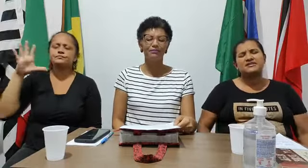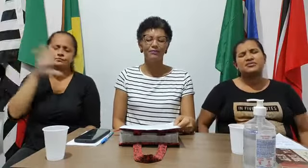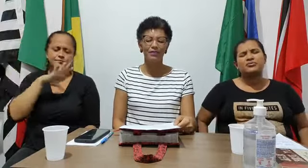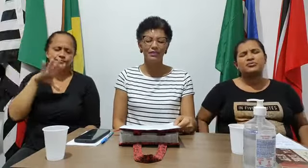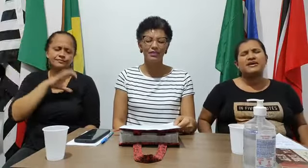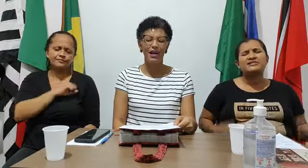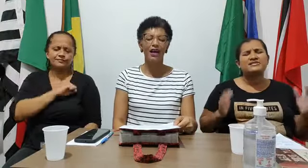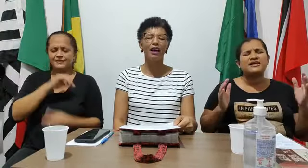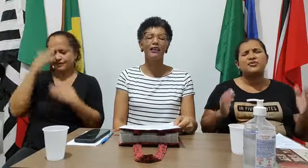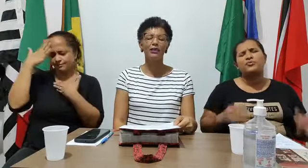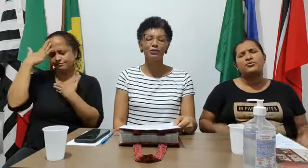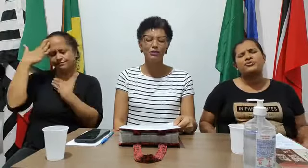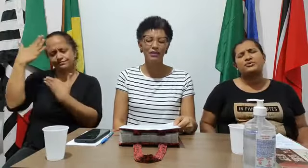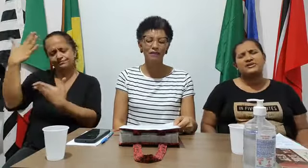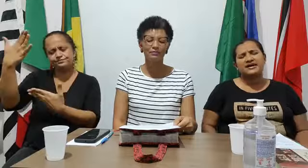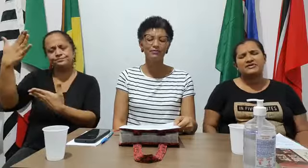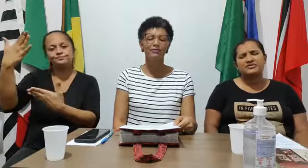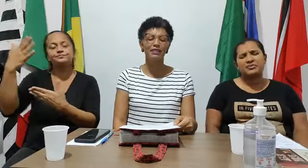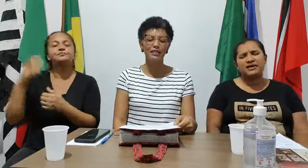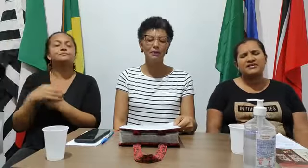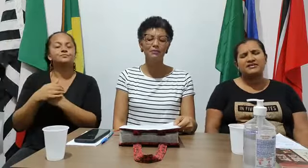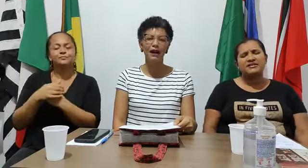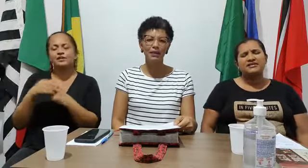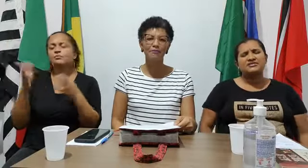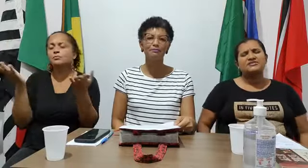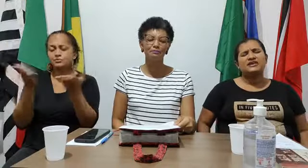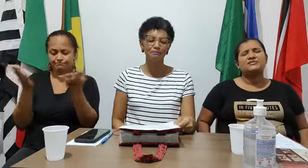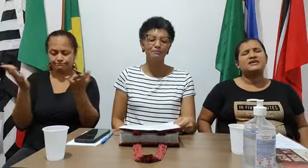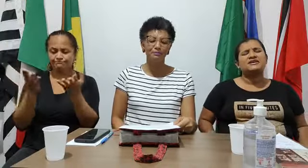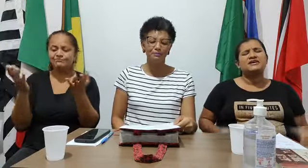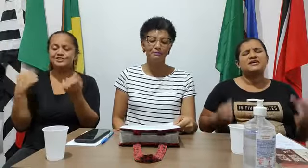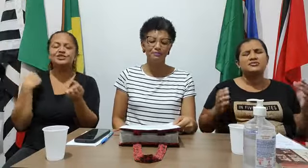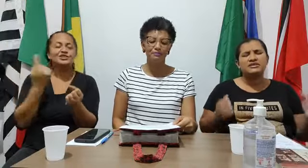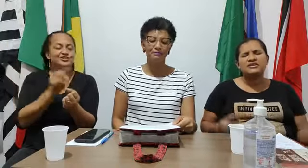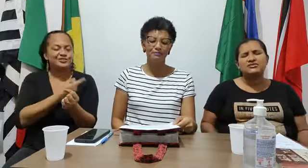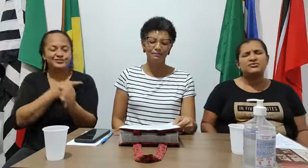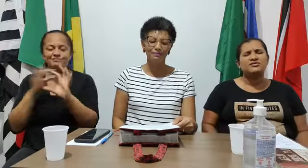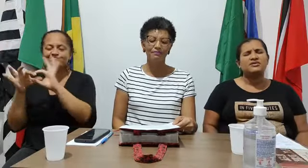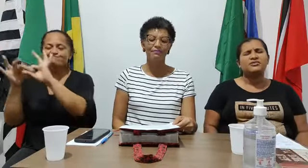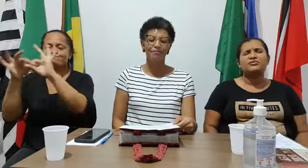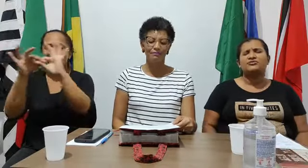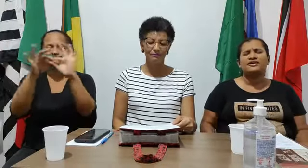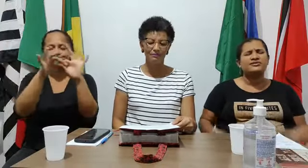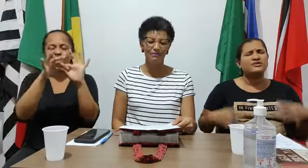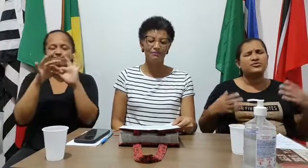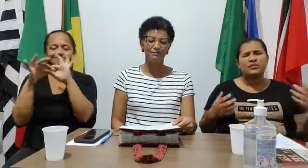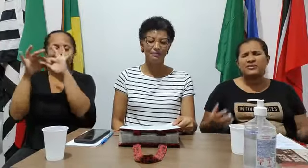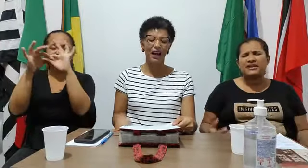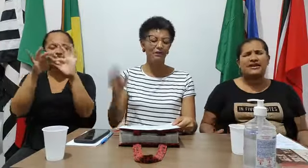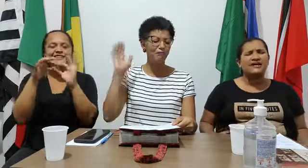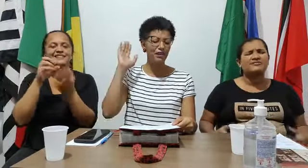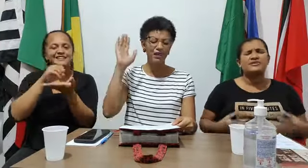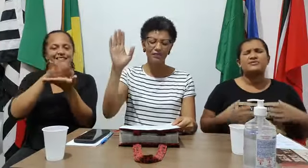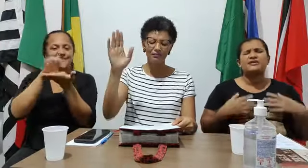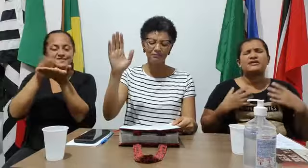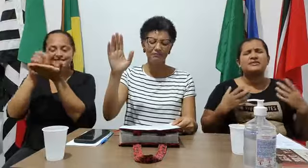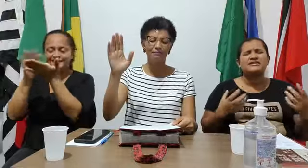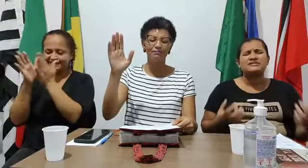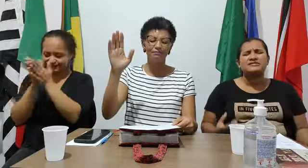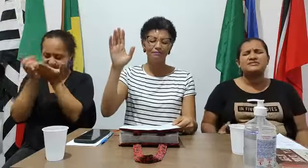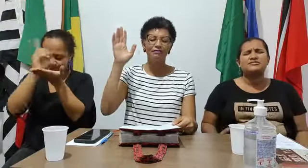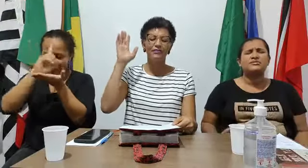agradecer, Senhor, por mais essa Aleluia. oportunidade, Pai. Sim, Pai. De estarmos aqui reunidos, Senhor, falando da Tua palavra, Amém.